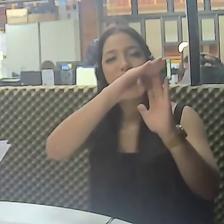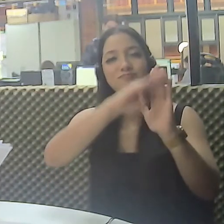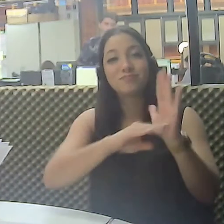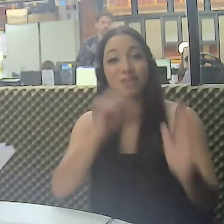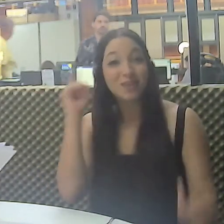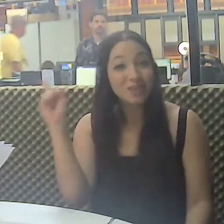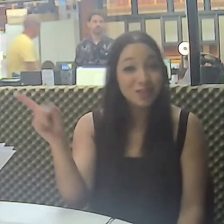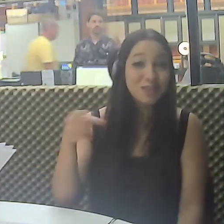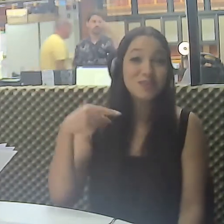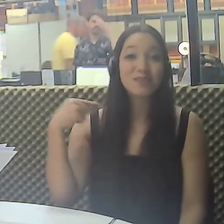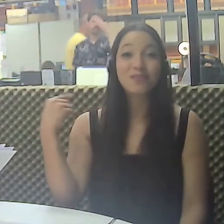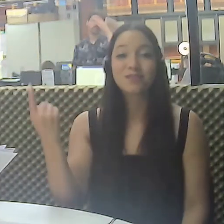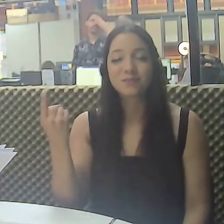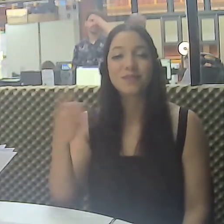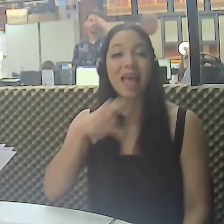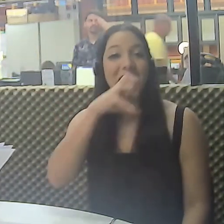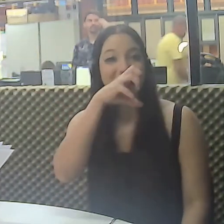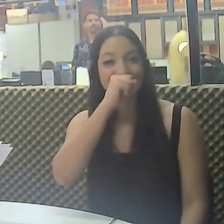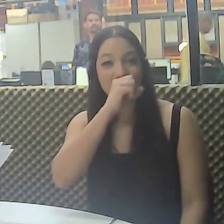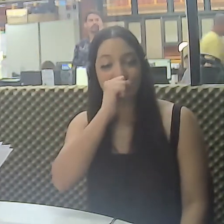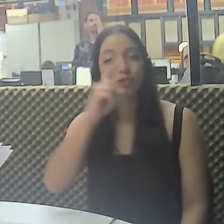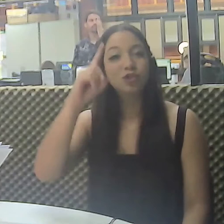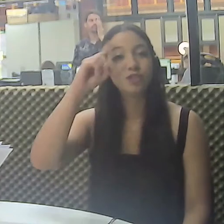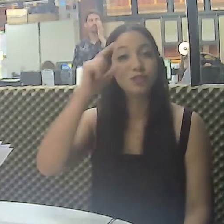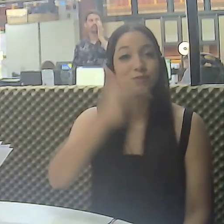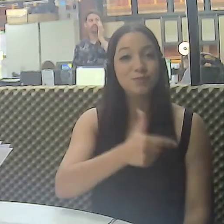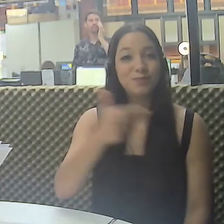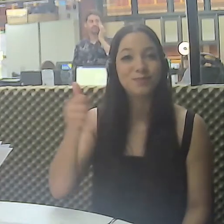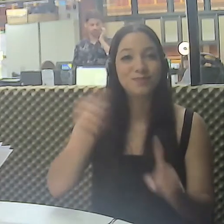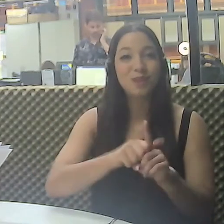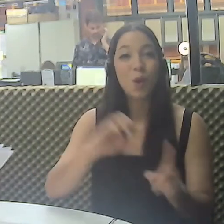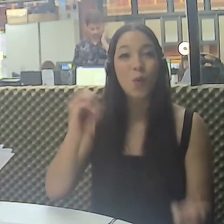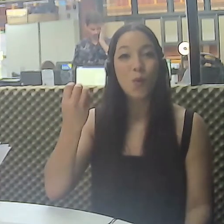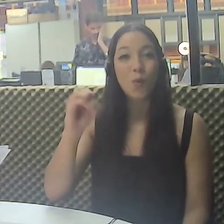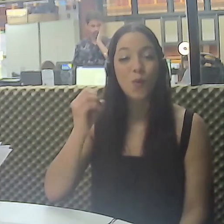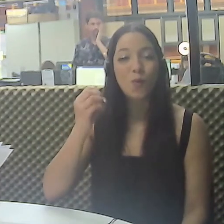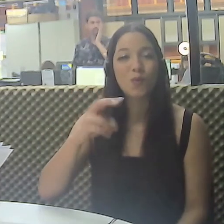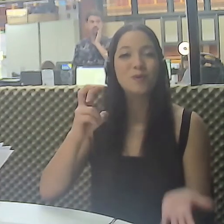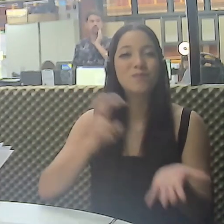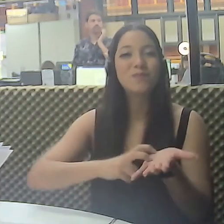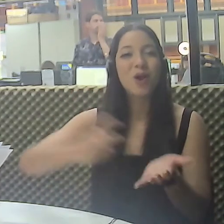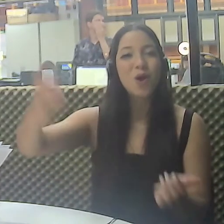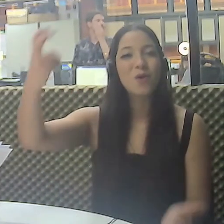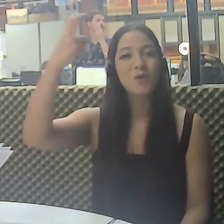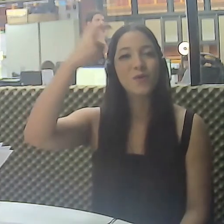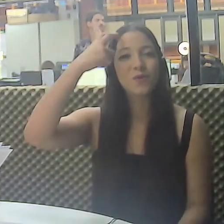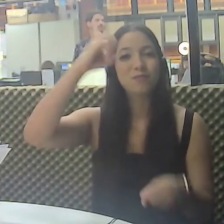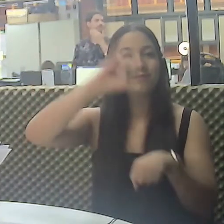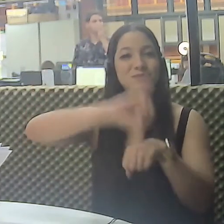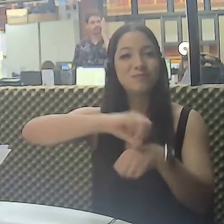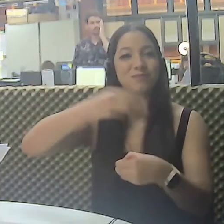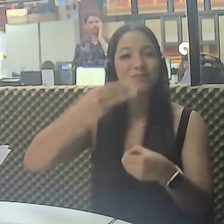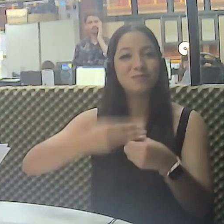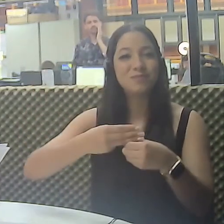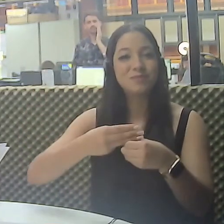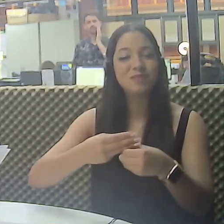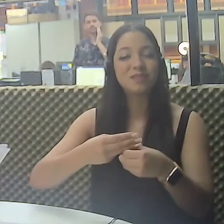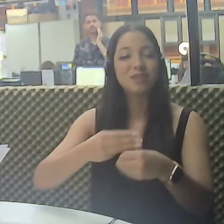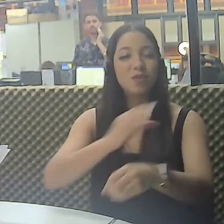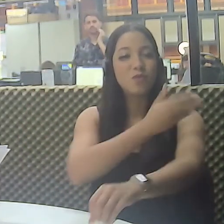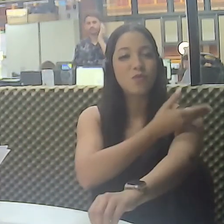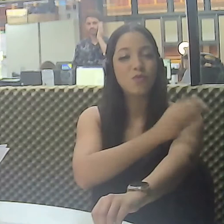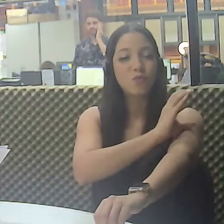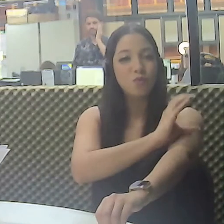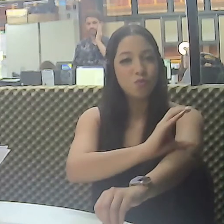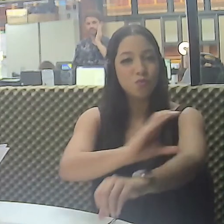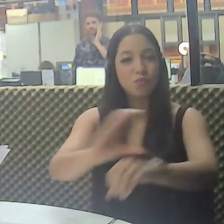todos nós. No próximo sábado, dia 22 de outubro, acontecerá uma manhã cultural no Centro Municipal de Cultura, com